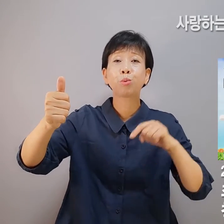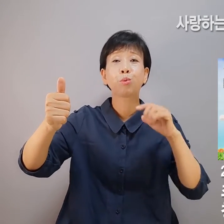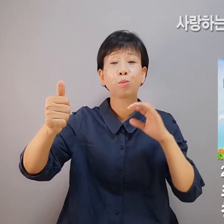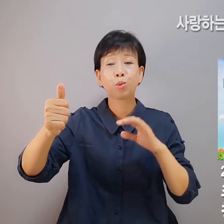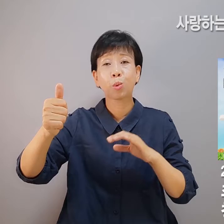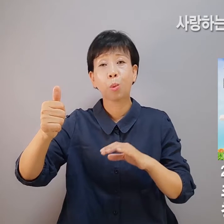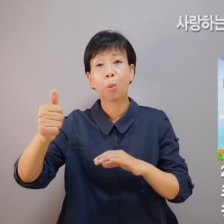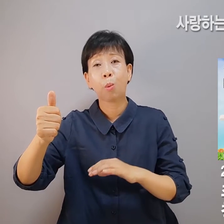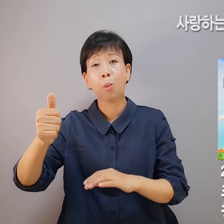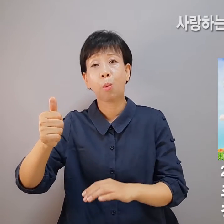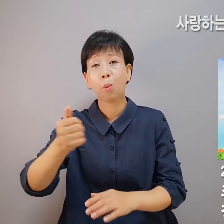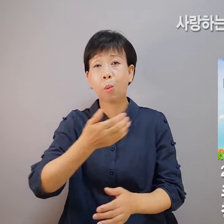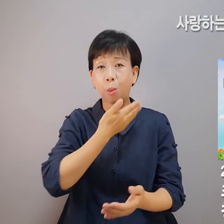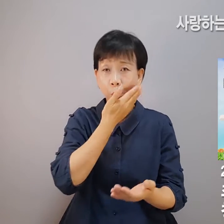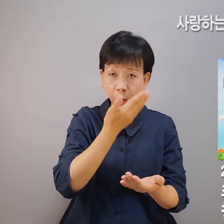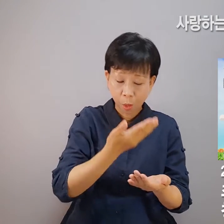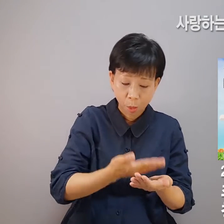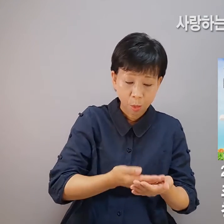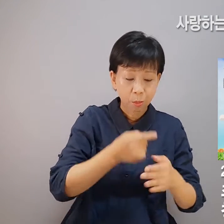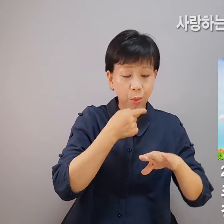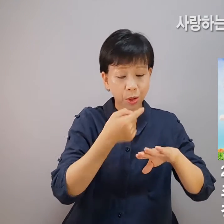하나님 품으로